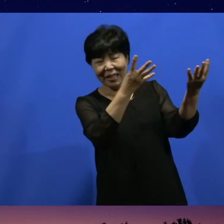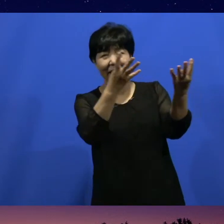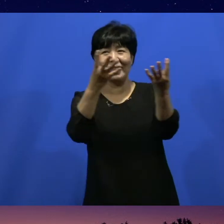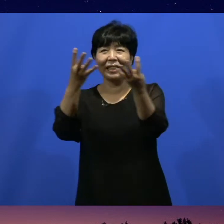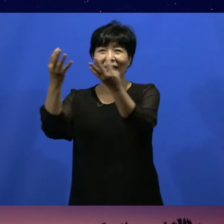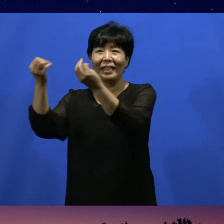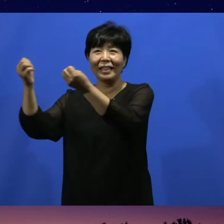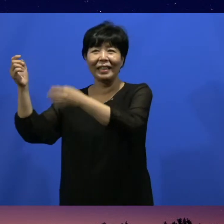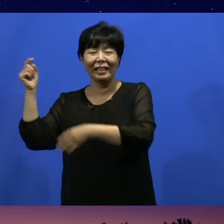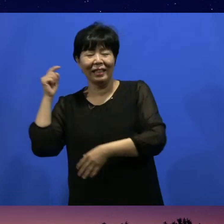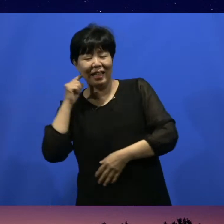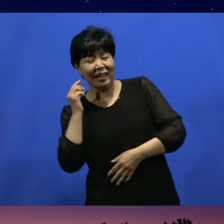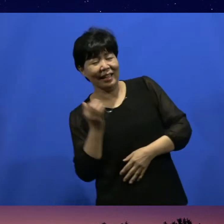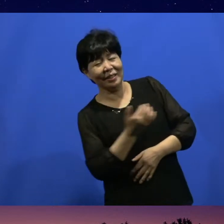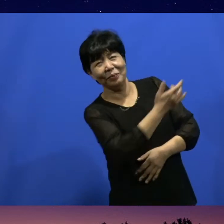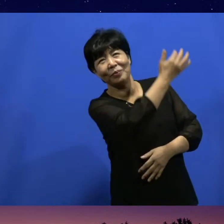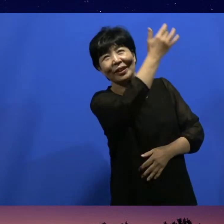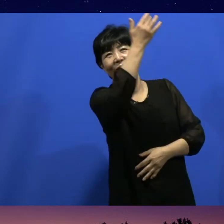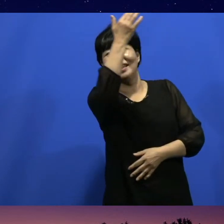얼마나